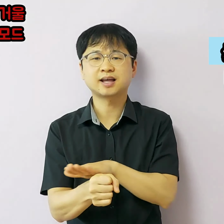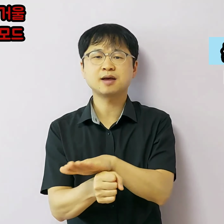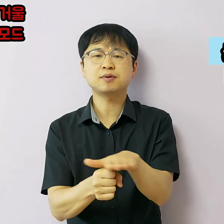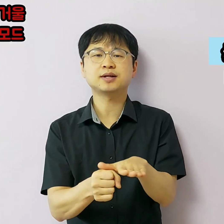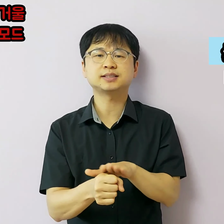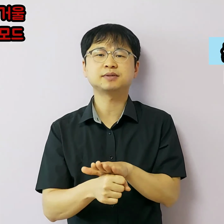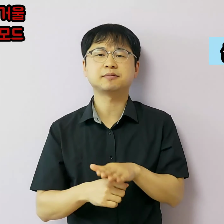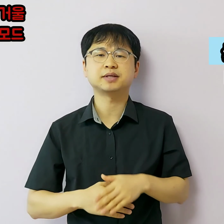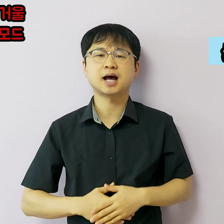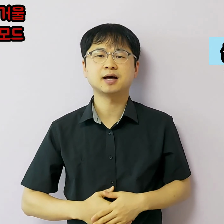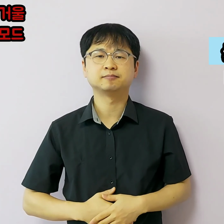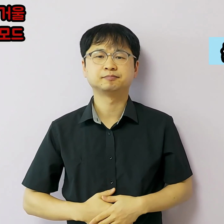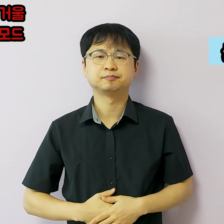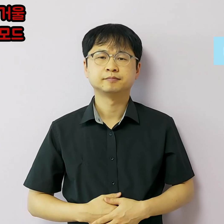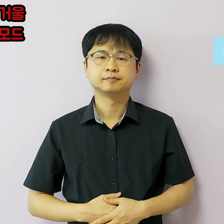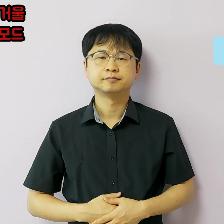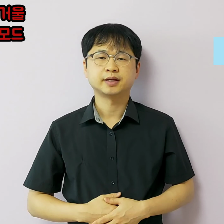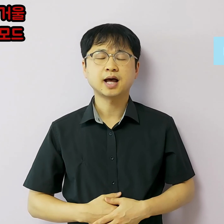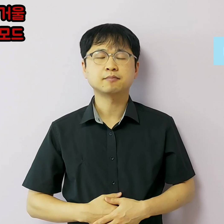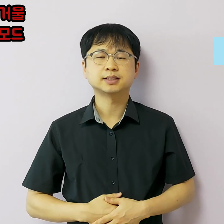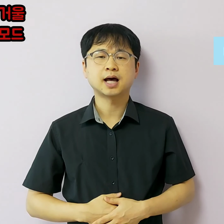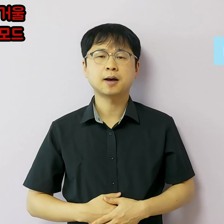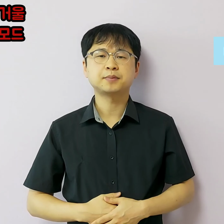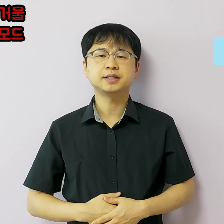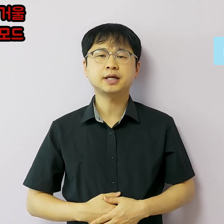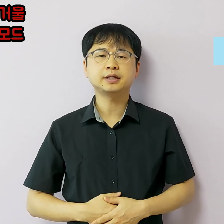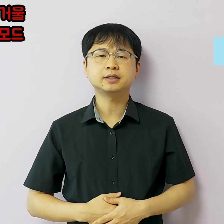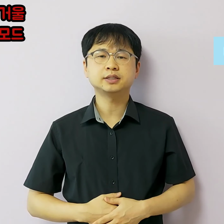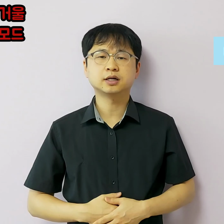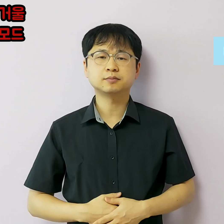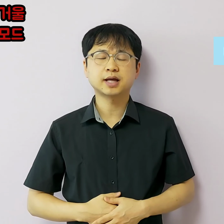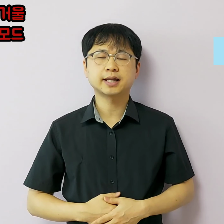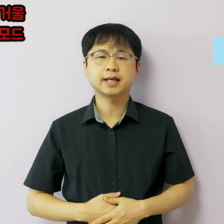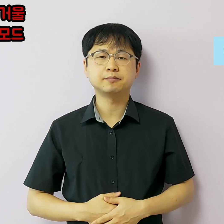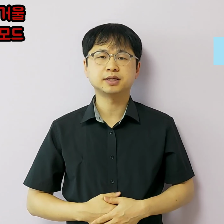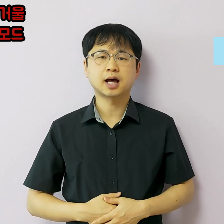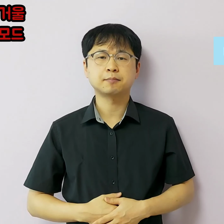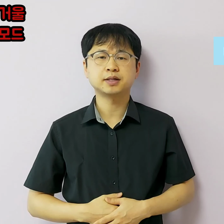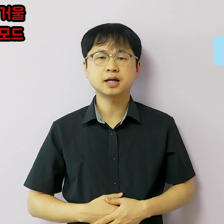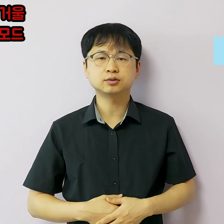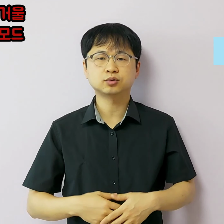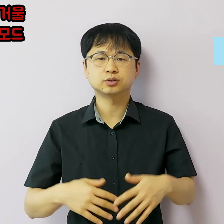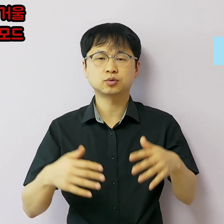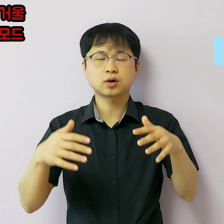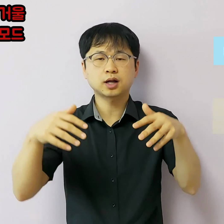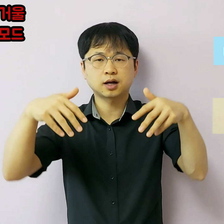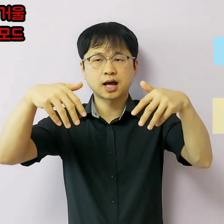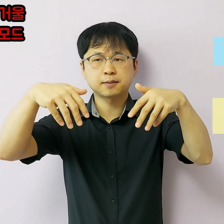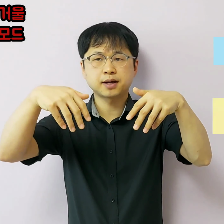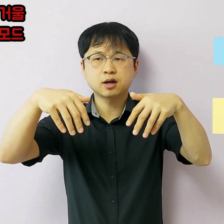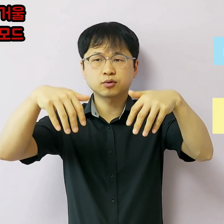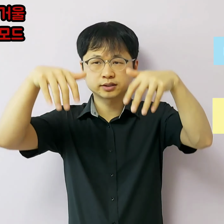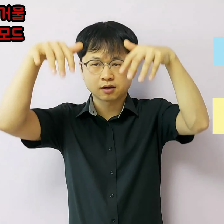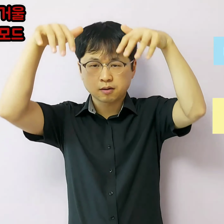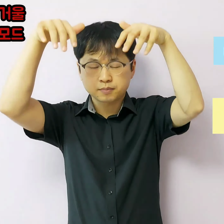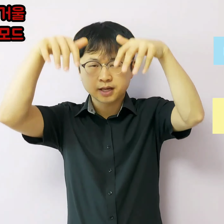이렇게 표현하시면 됩니다. 네, 다음 가사 비 내리는 여름날엔입니다. 비라는 수어는 손가락을 아래 방향으로 해서